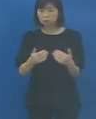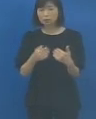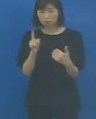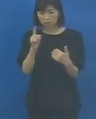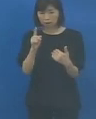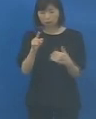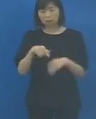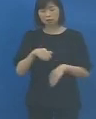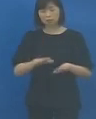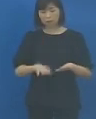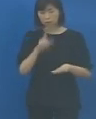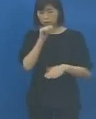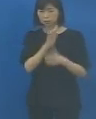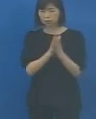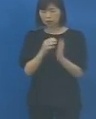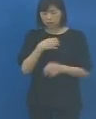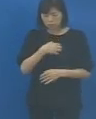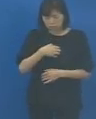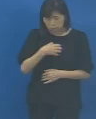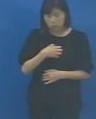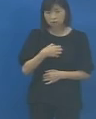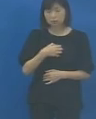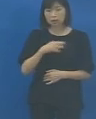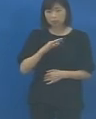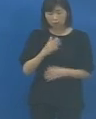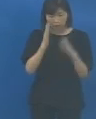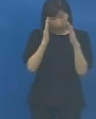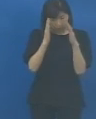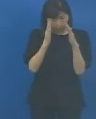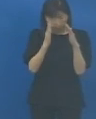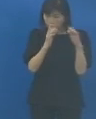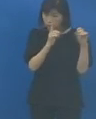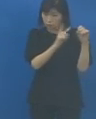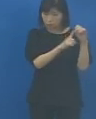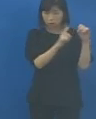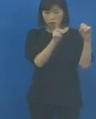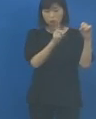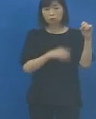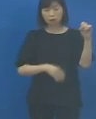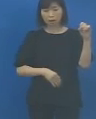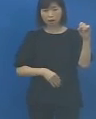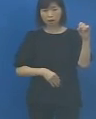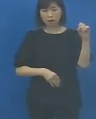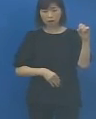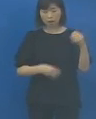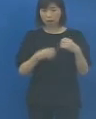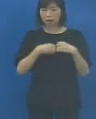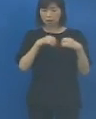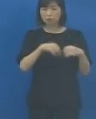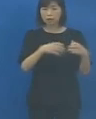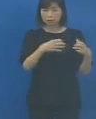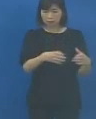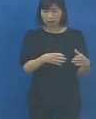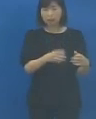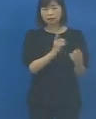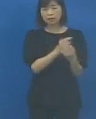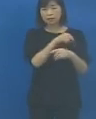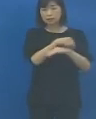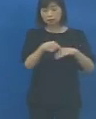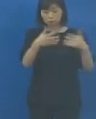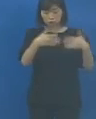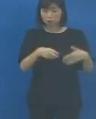こういう苦しい中でも、頑張って目指しているのは、そういうクラスター対策条例を使ってですね、このクラスター